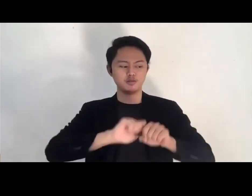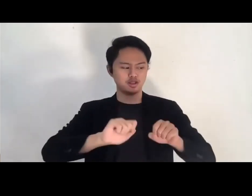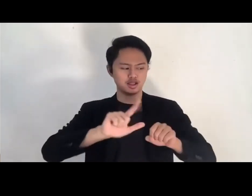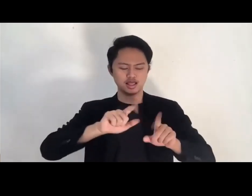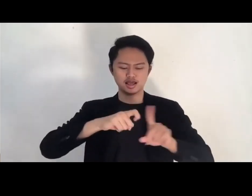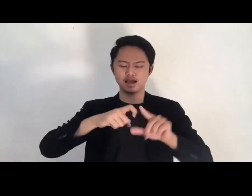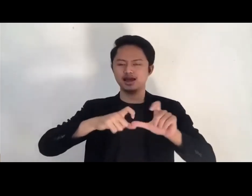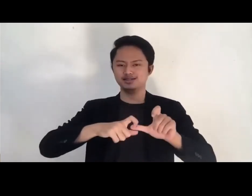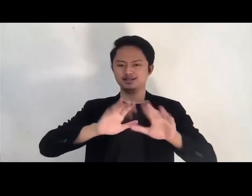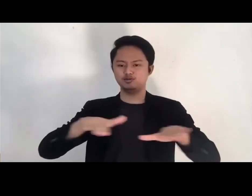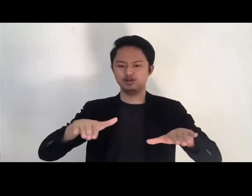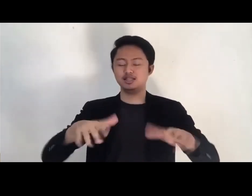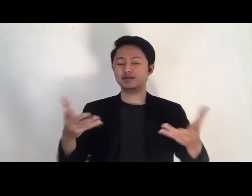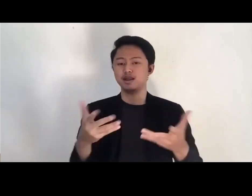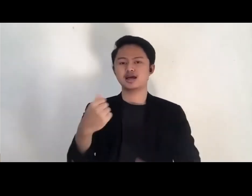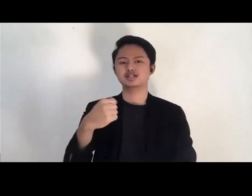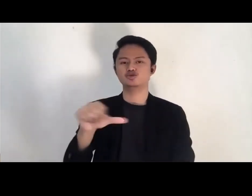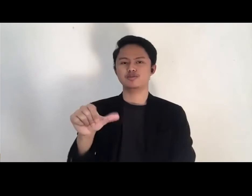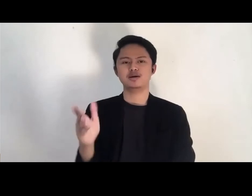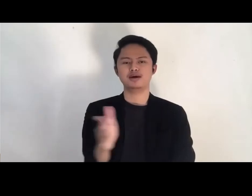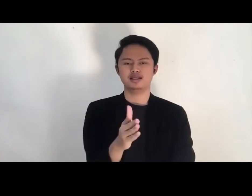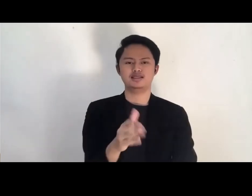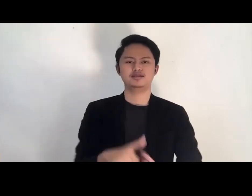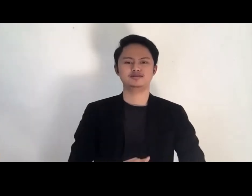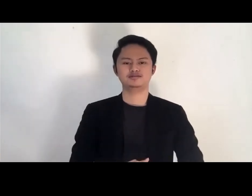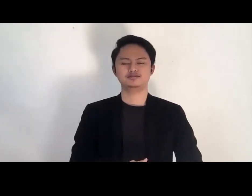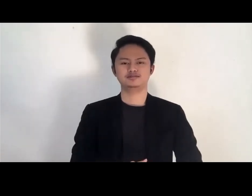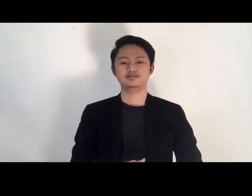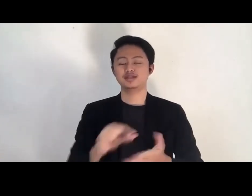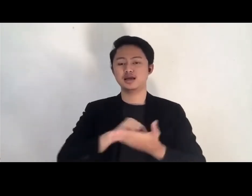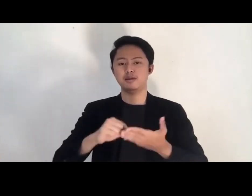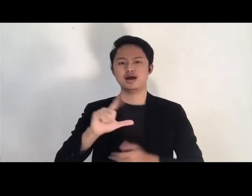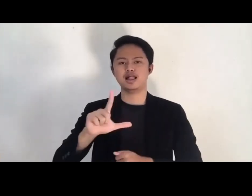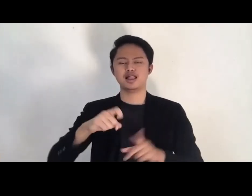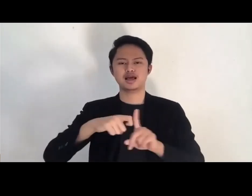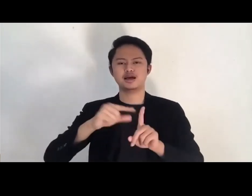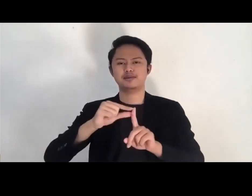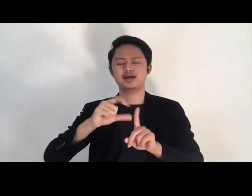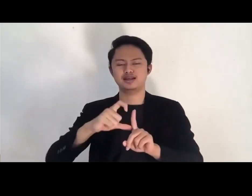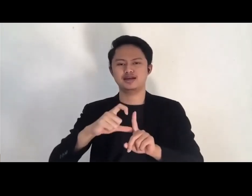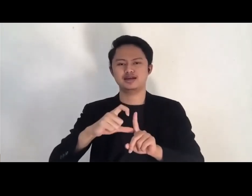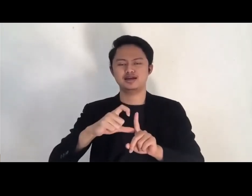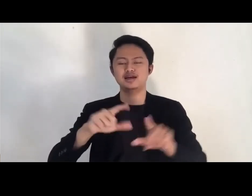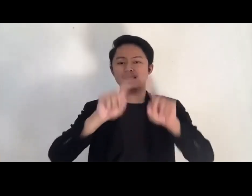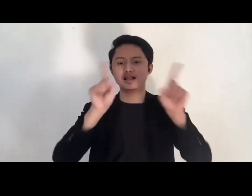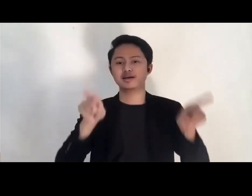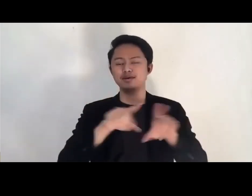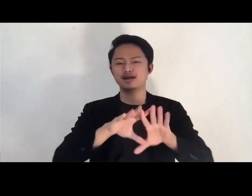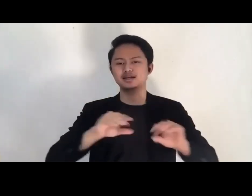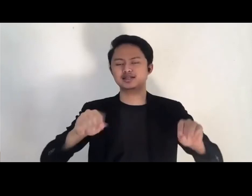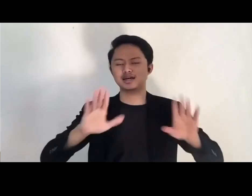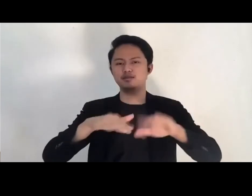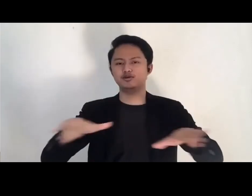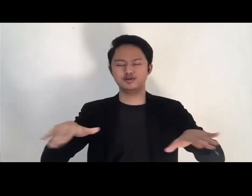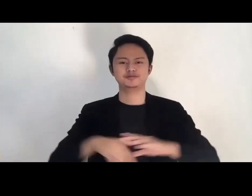siswa yang di Sumba Barat ini kami sebutkan dengan LKPD atau lembar kerja peserta didik.